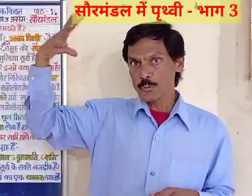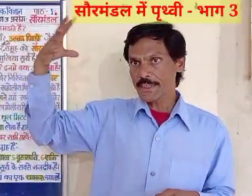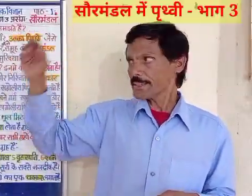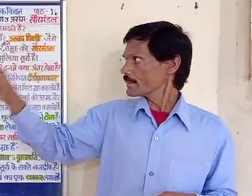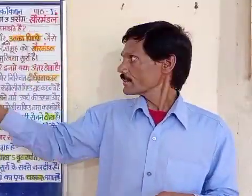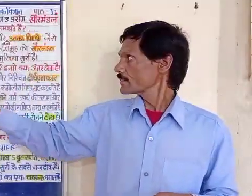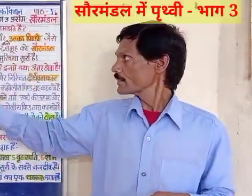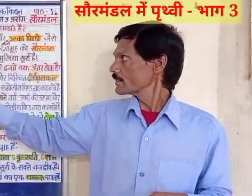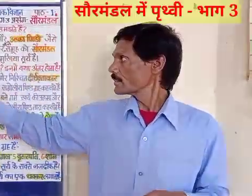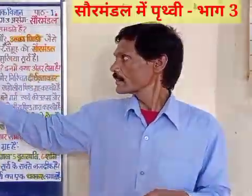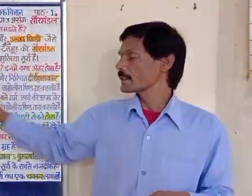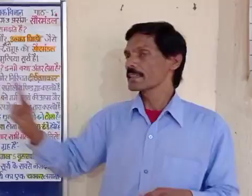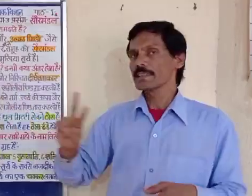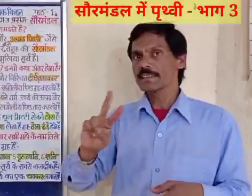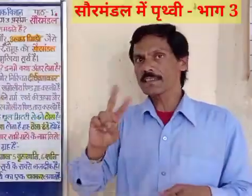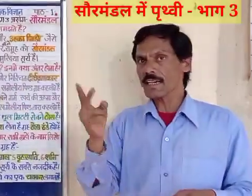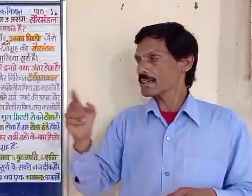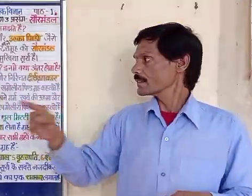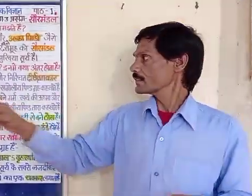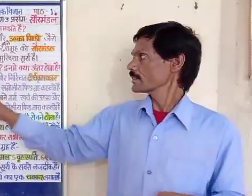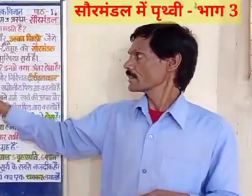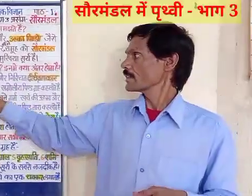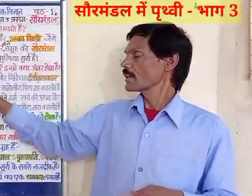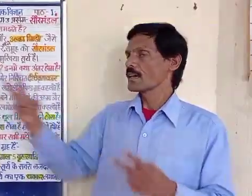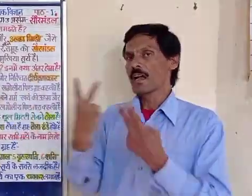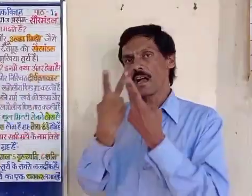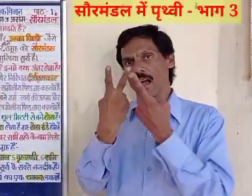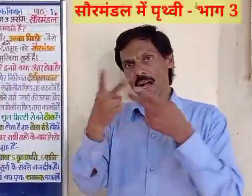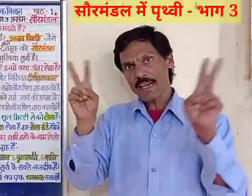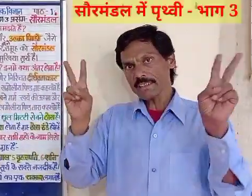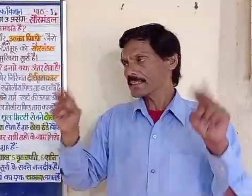सूर्य या अन्य